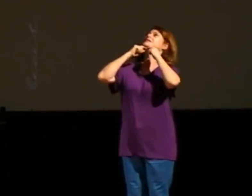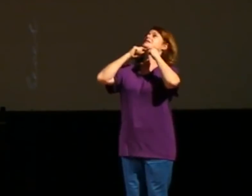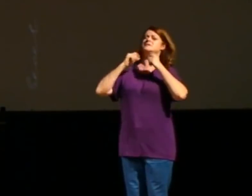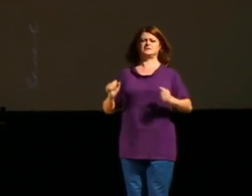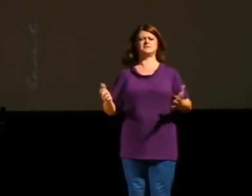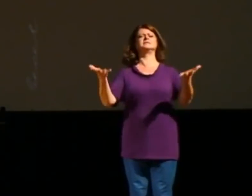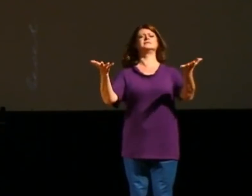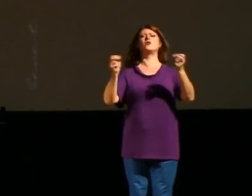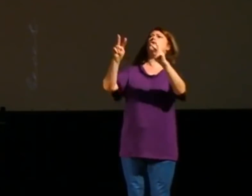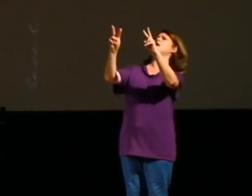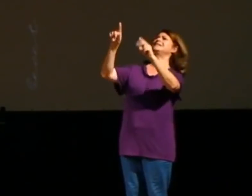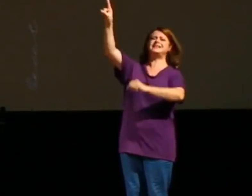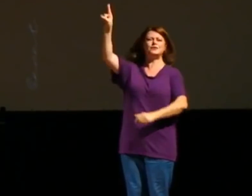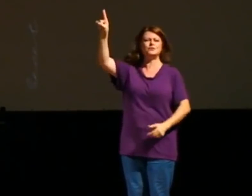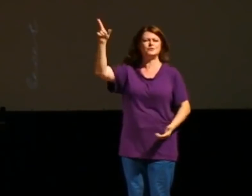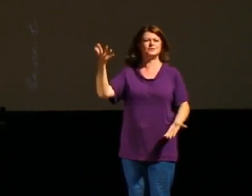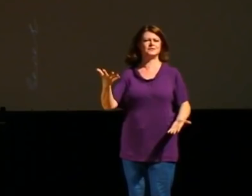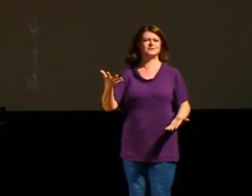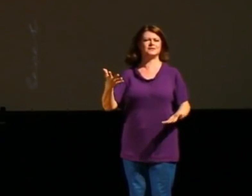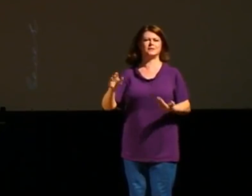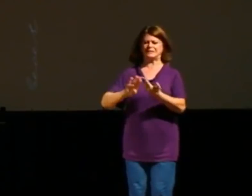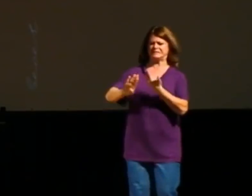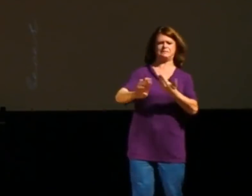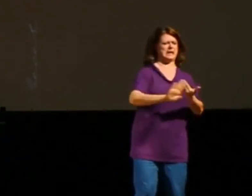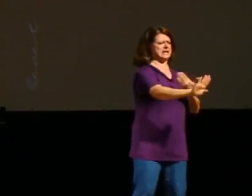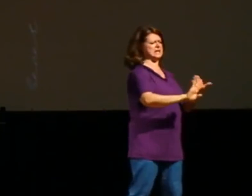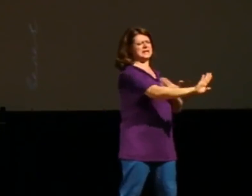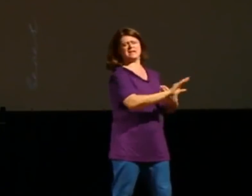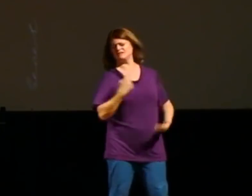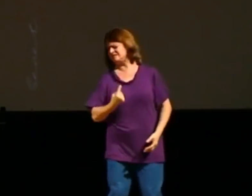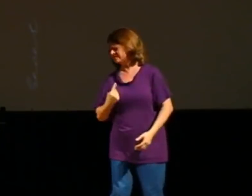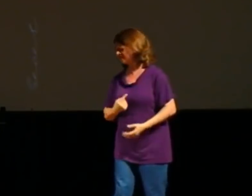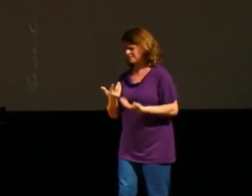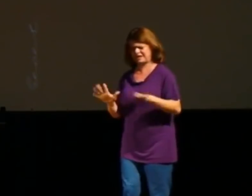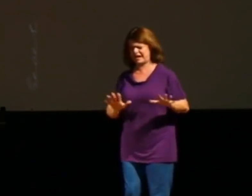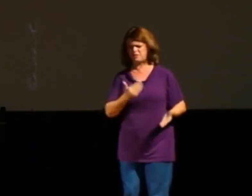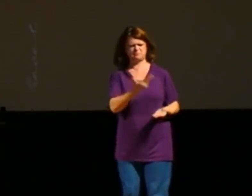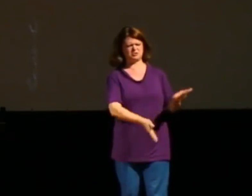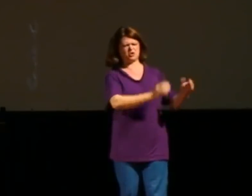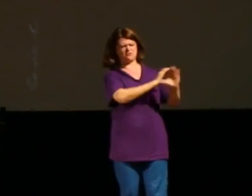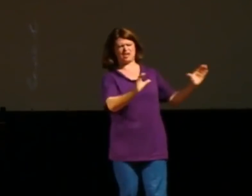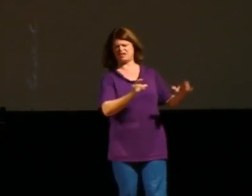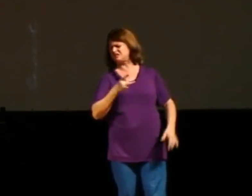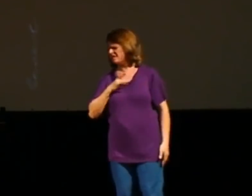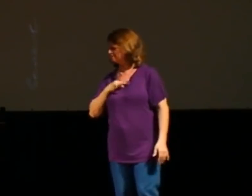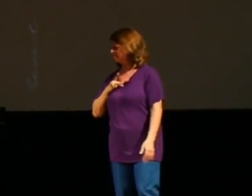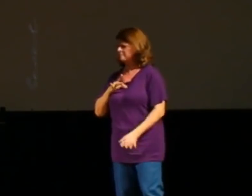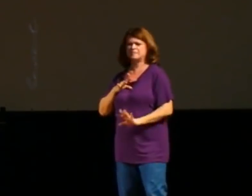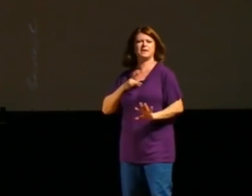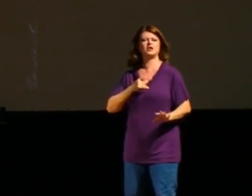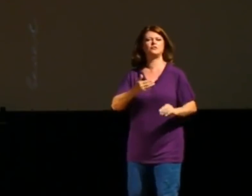Eu não quero mais me aproximar de ninguém. Eu não quero mais ser tocado por ninguém. Eu não confio mais em ninguém. O medo te deixa